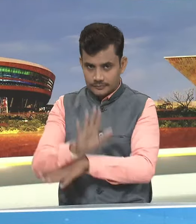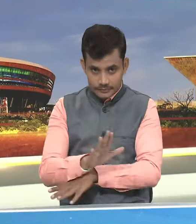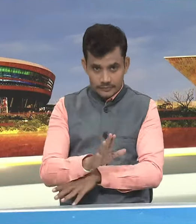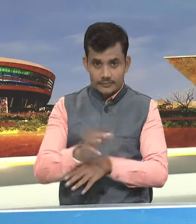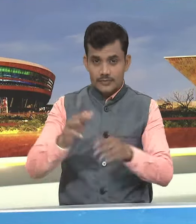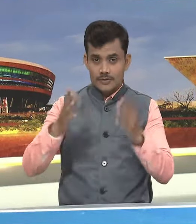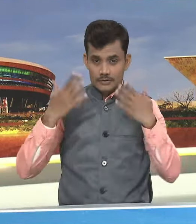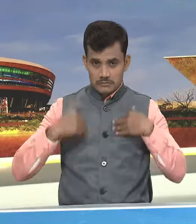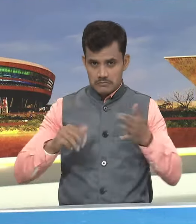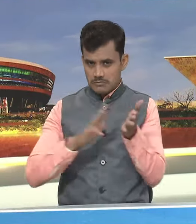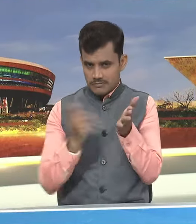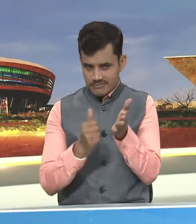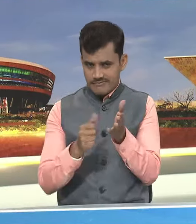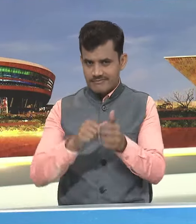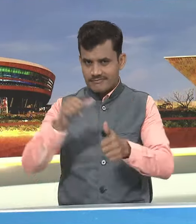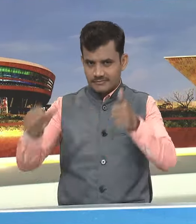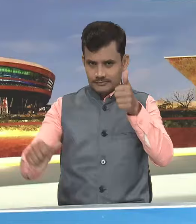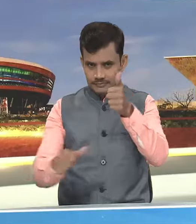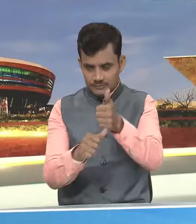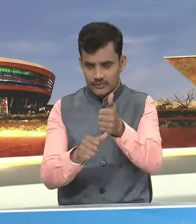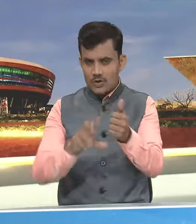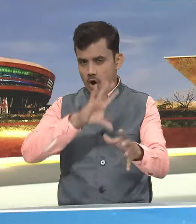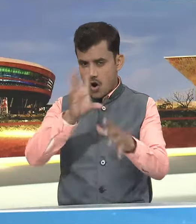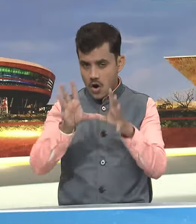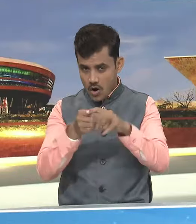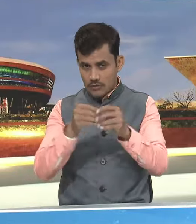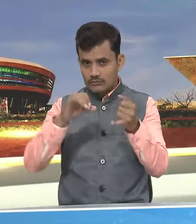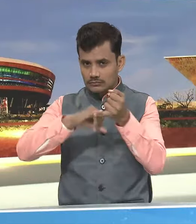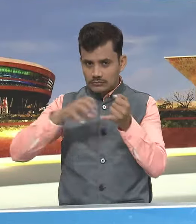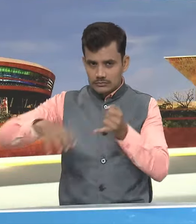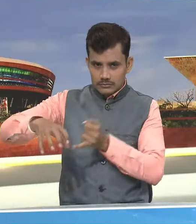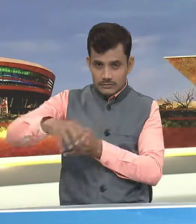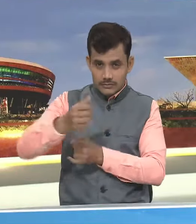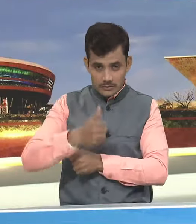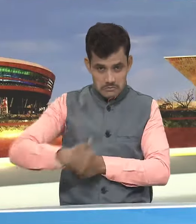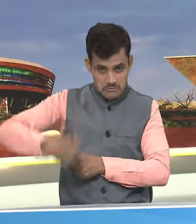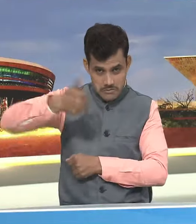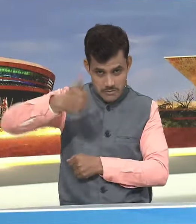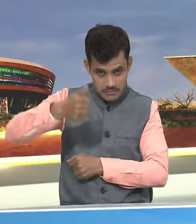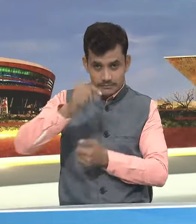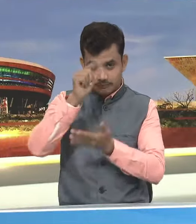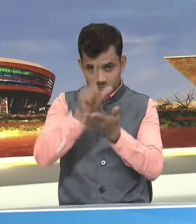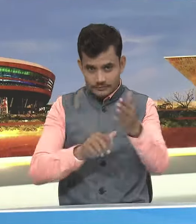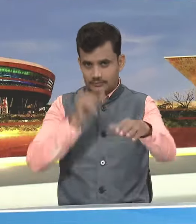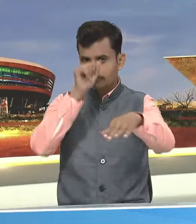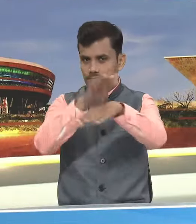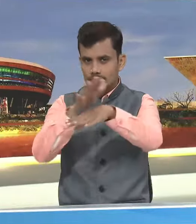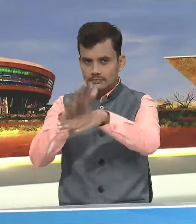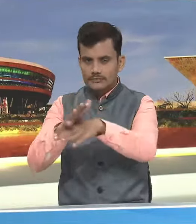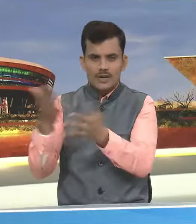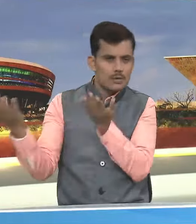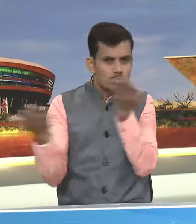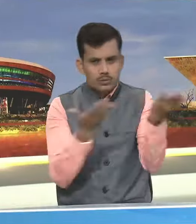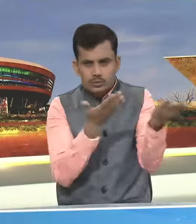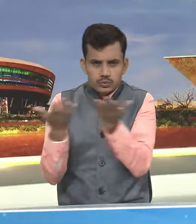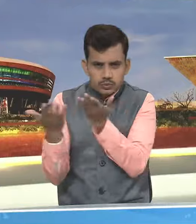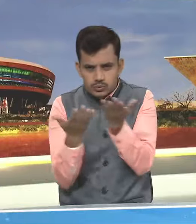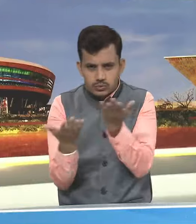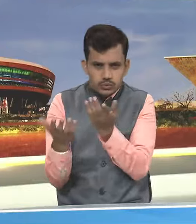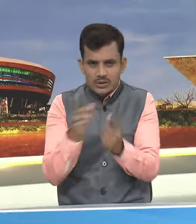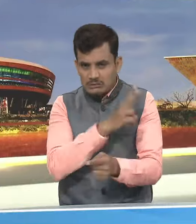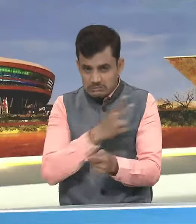केंद्रीय स्वास्थ्य सचिव ने सभी राज्यों के मुख्य सचिव को पत्र लिखा है वायु प्रदूषण से होने